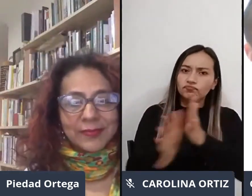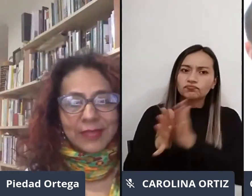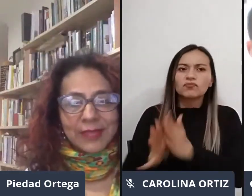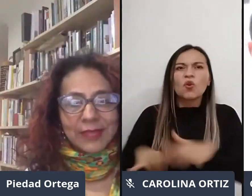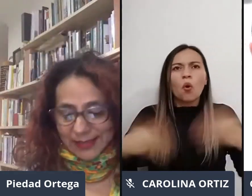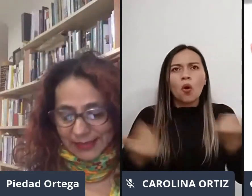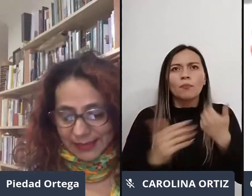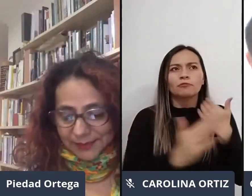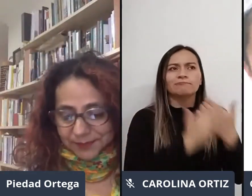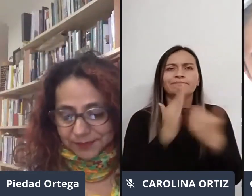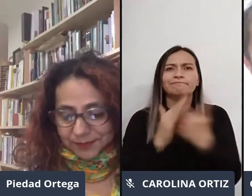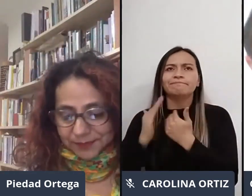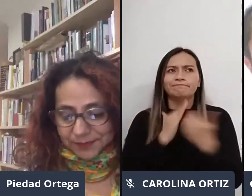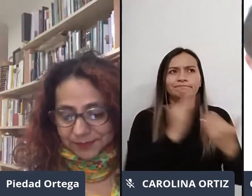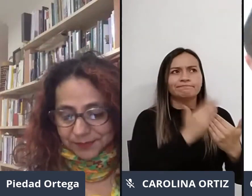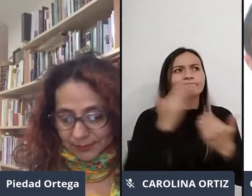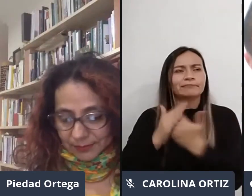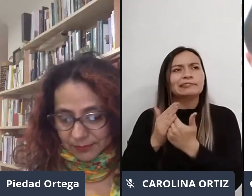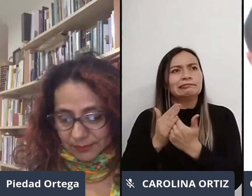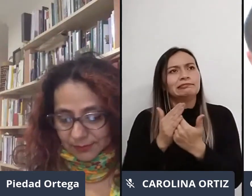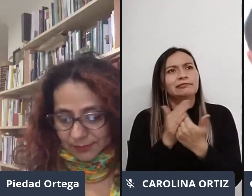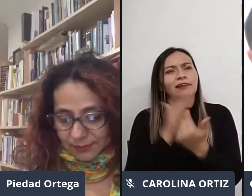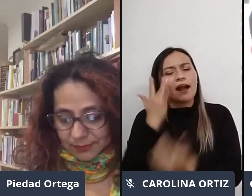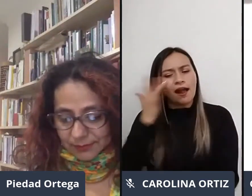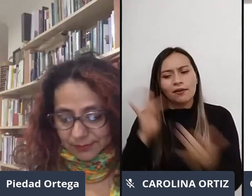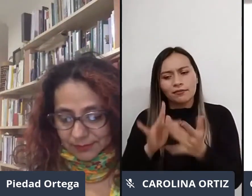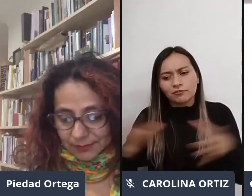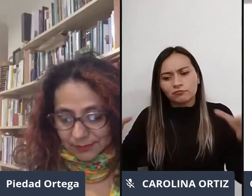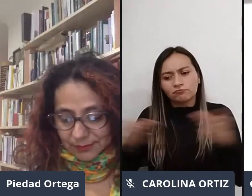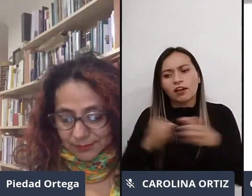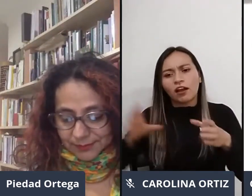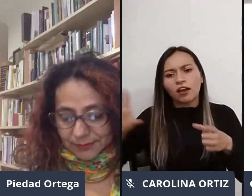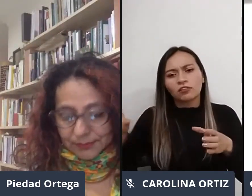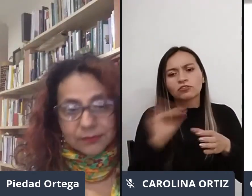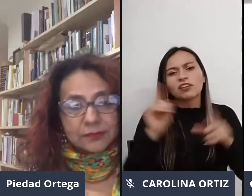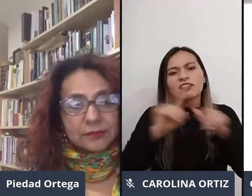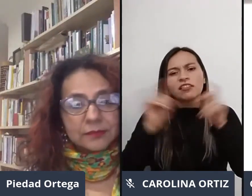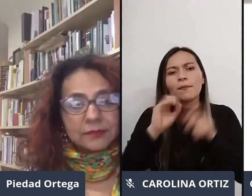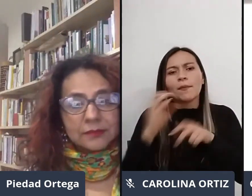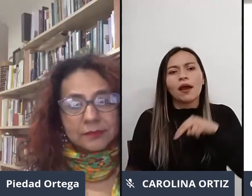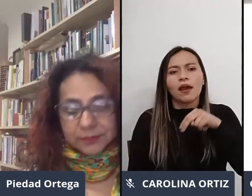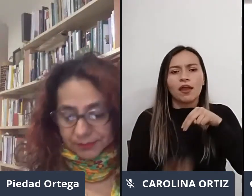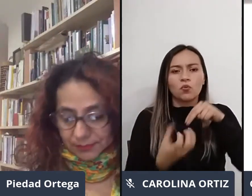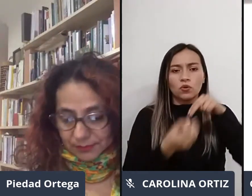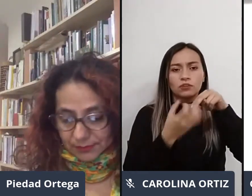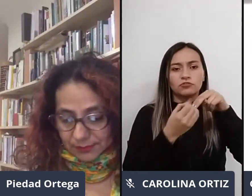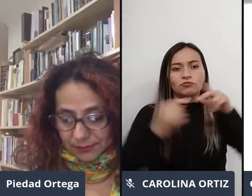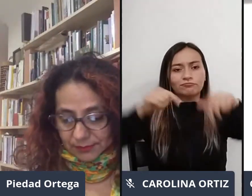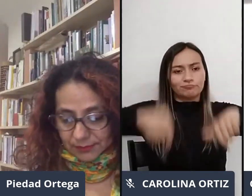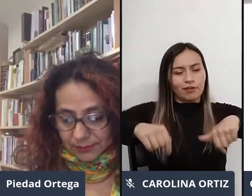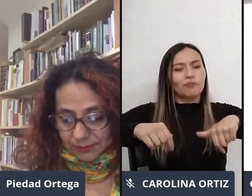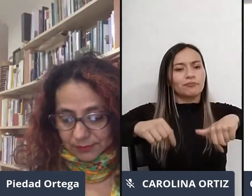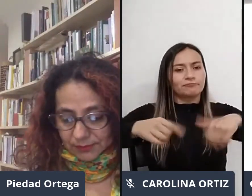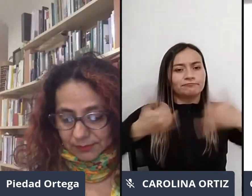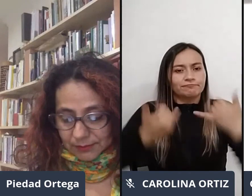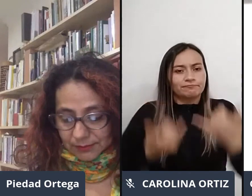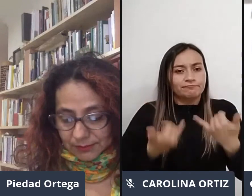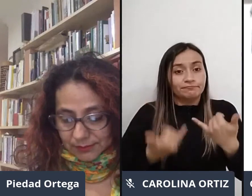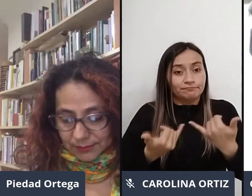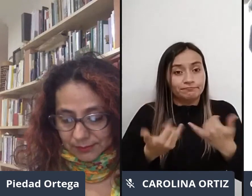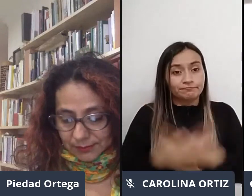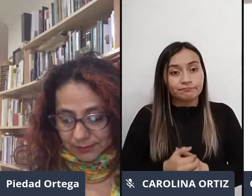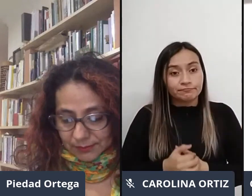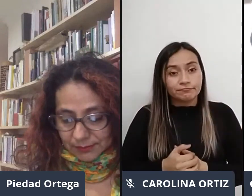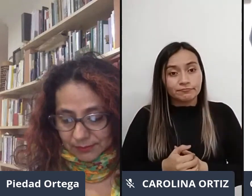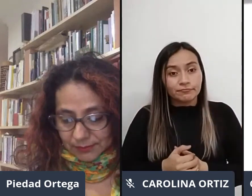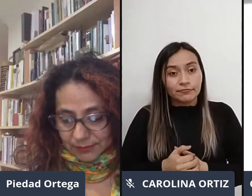a esto y nos converge a todos como el tema de hablar de educación en estos tiempos, en cómo educarnos y cómo